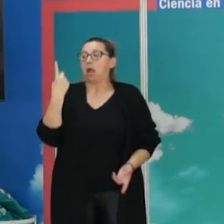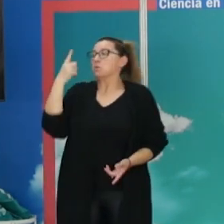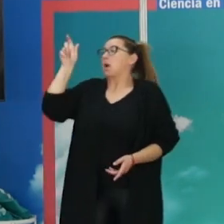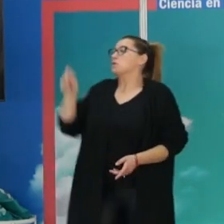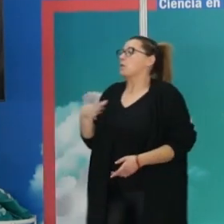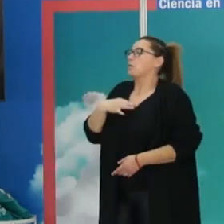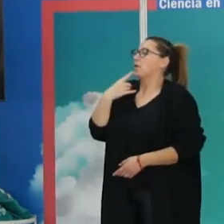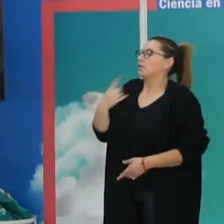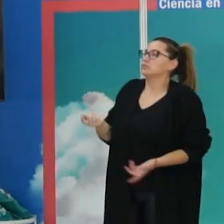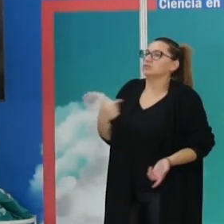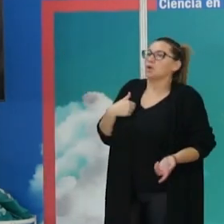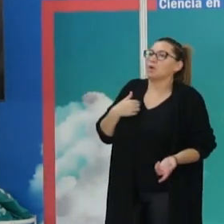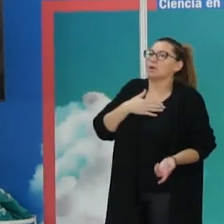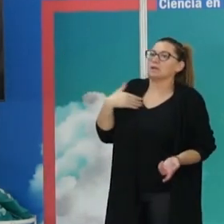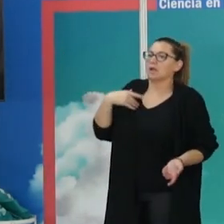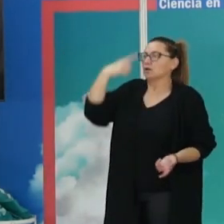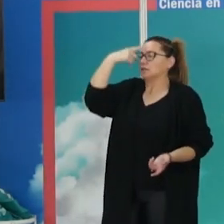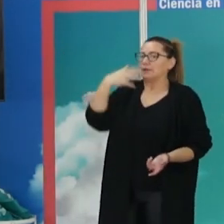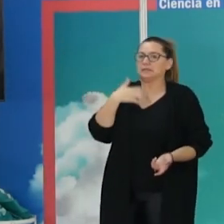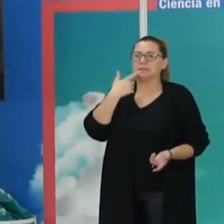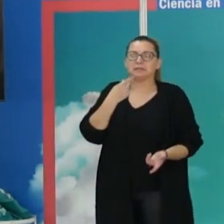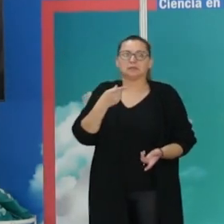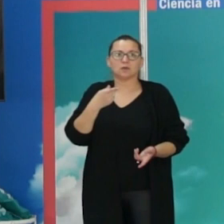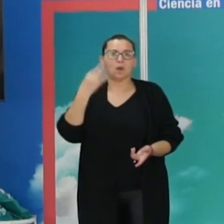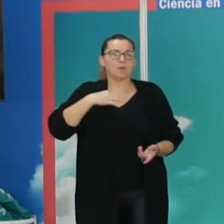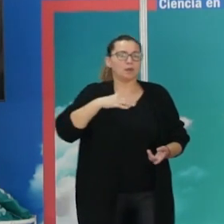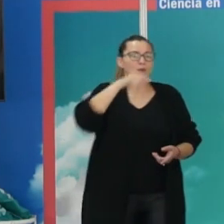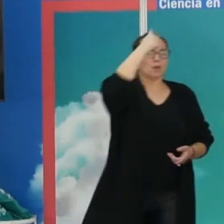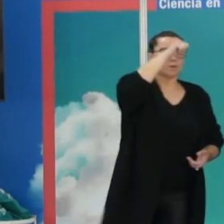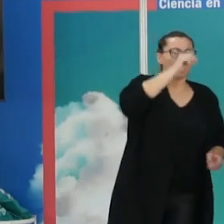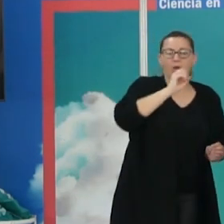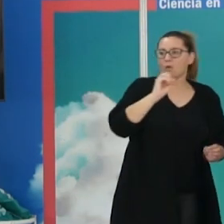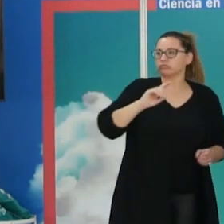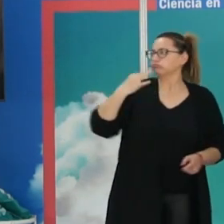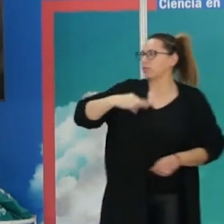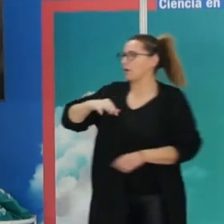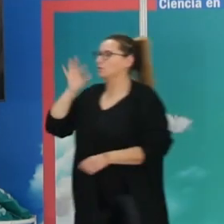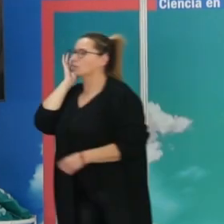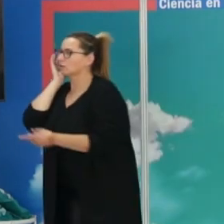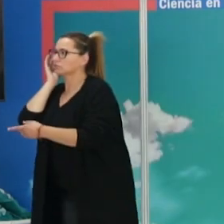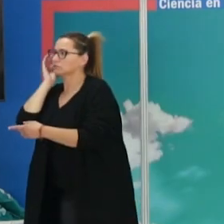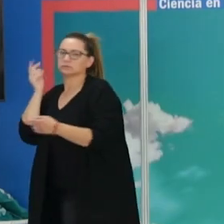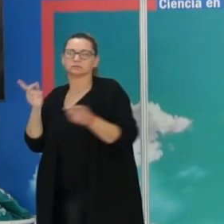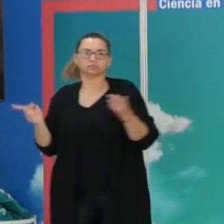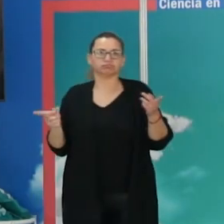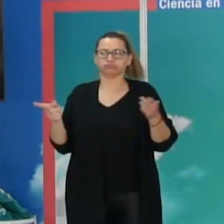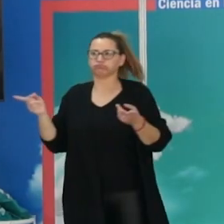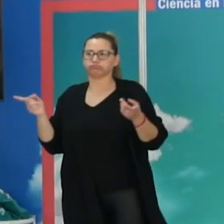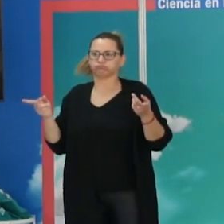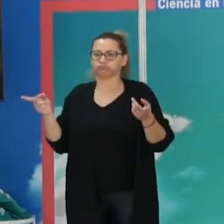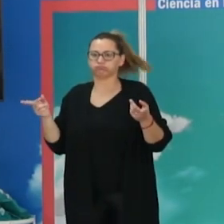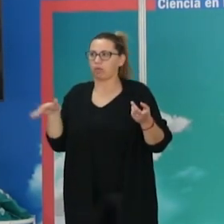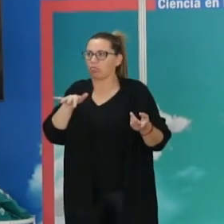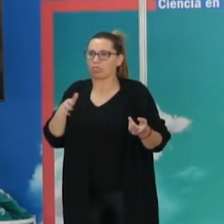porque yo quiero ir a los baños de las personas de mi mismo sexo, de mi mismo género. ¿Pero